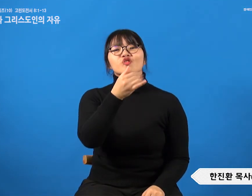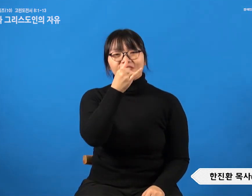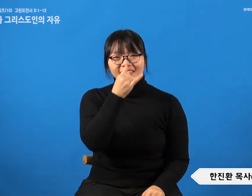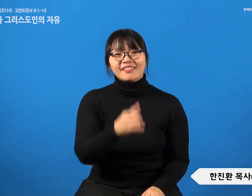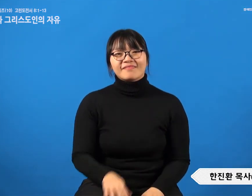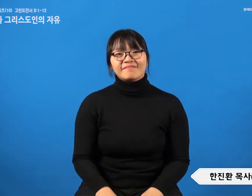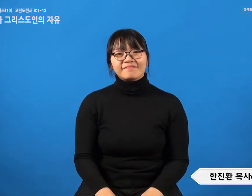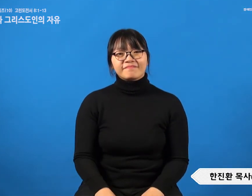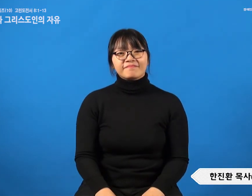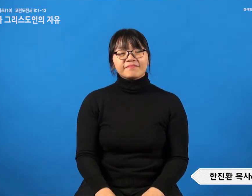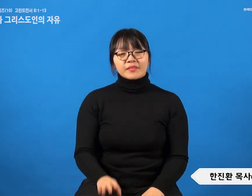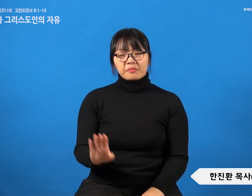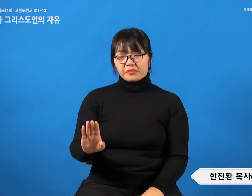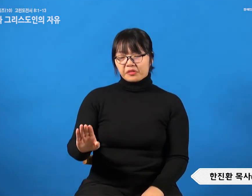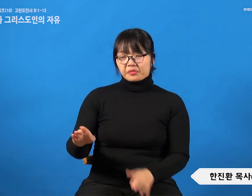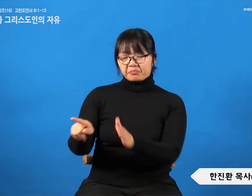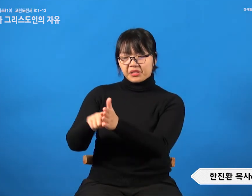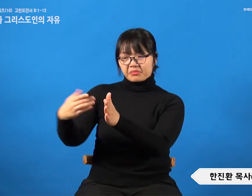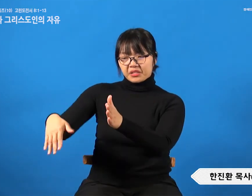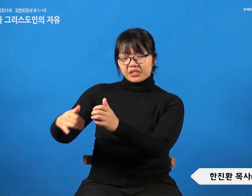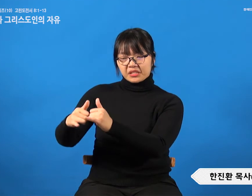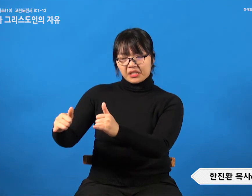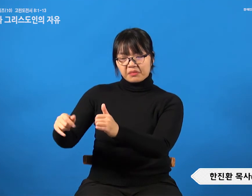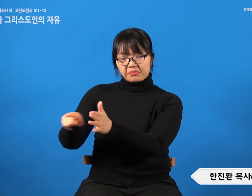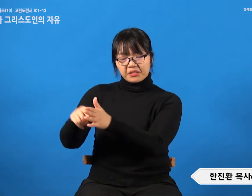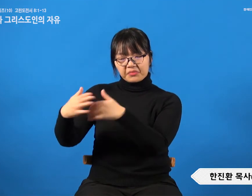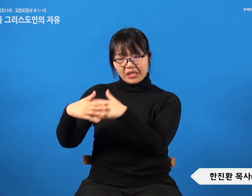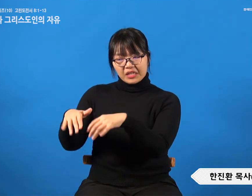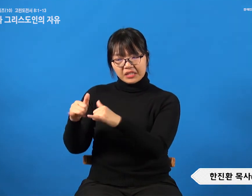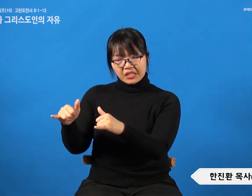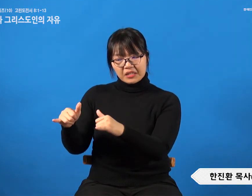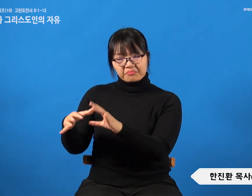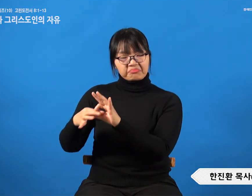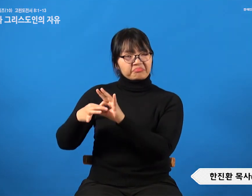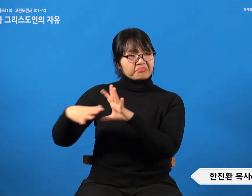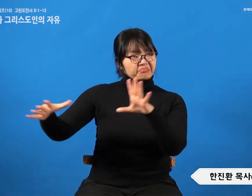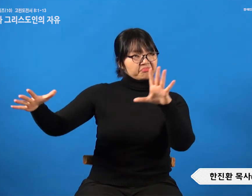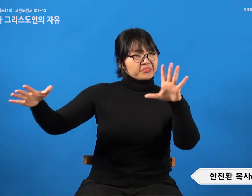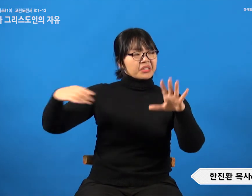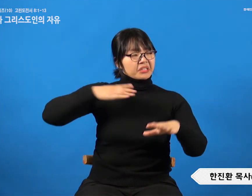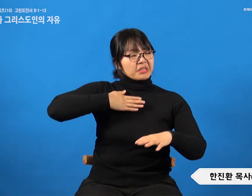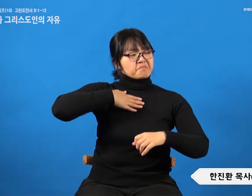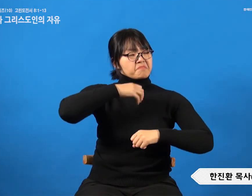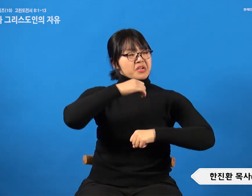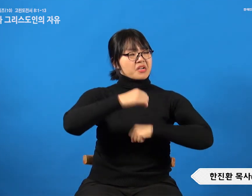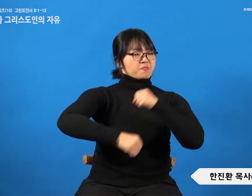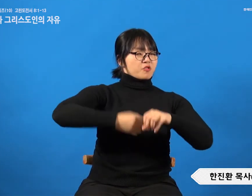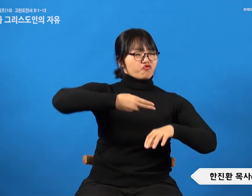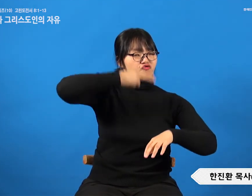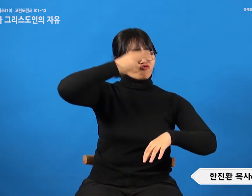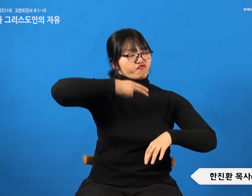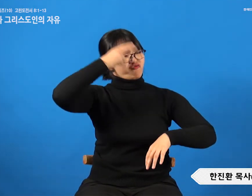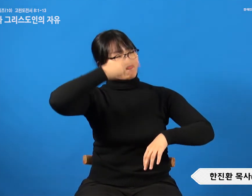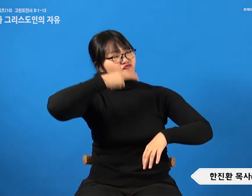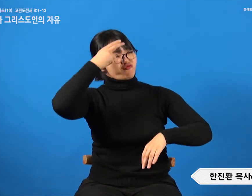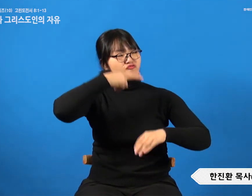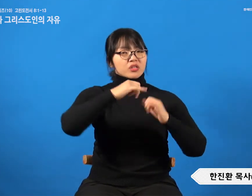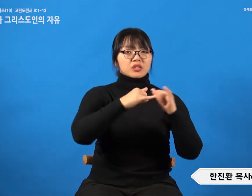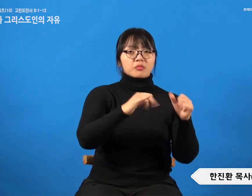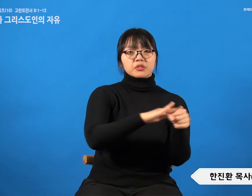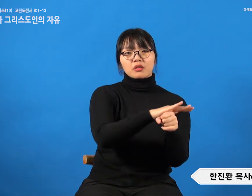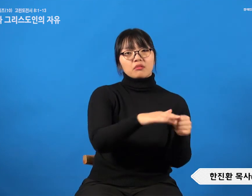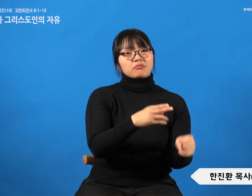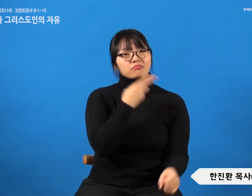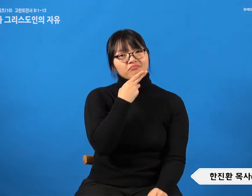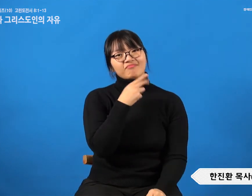나는 땡겨서 도무지 안 되겠다. 그래가지고 벌컥벌컥 들이키는 사람은 사랑이라는 것은 손톱만큼도 없는 사람이에요.